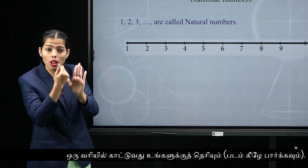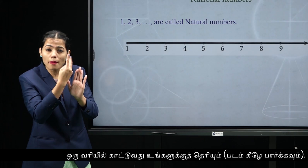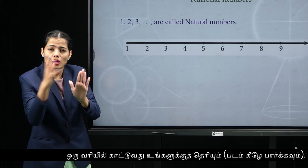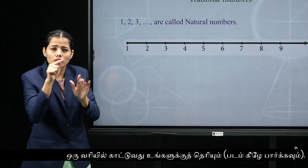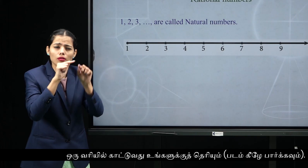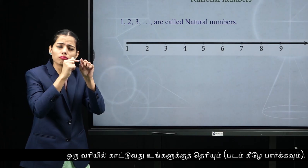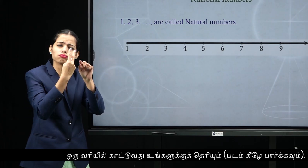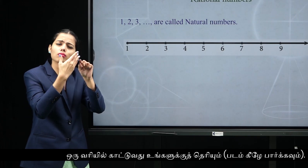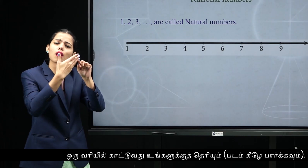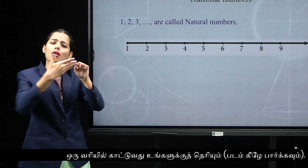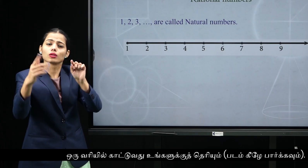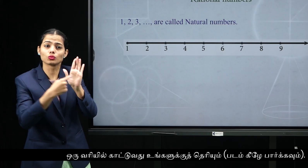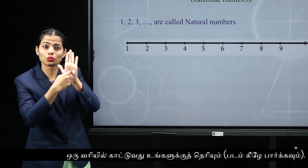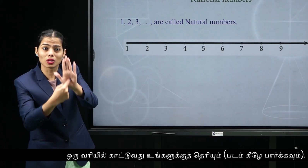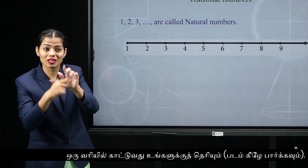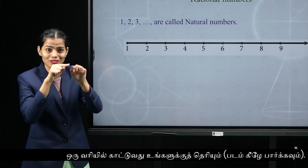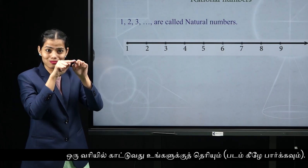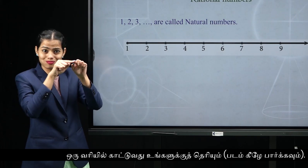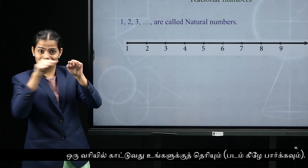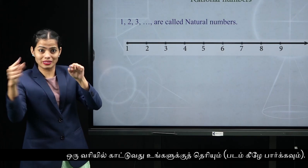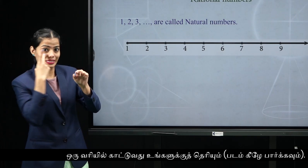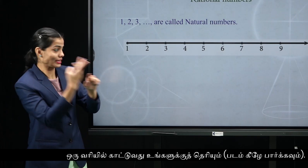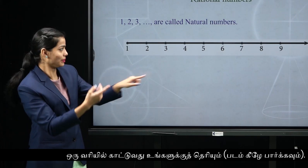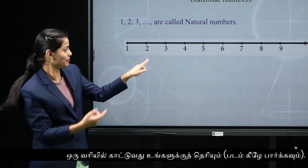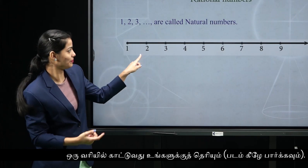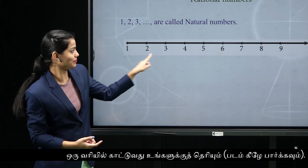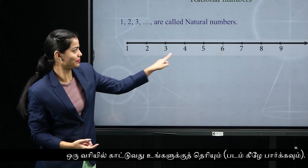தெரியும். அதாவது படம் கீழே பார்க்கவும்.